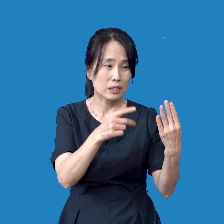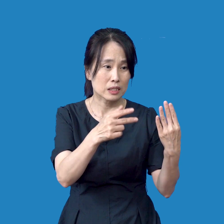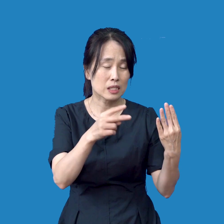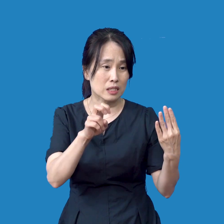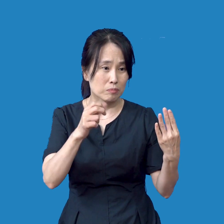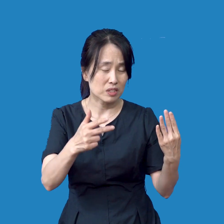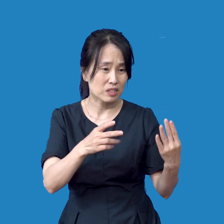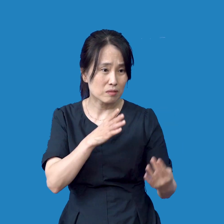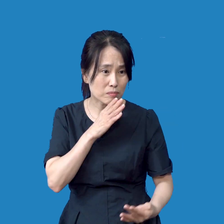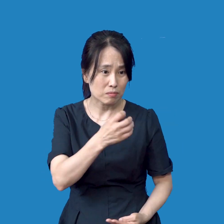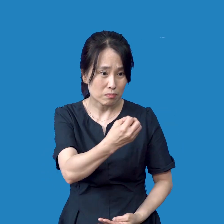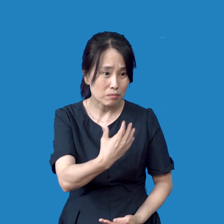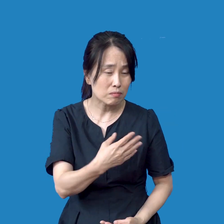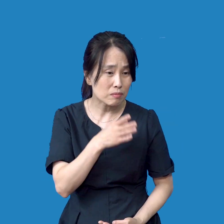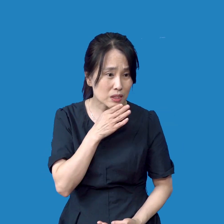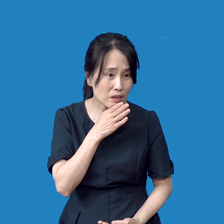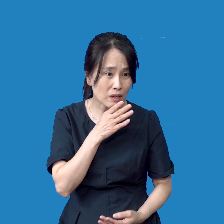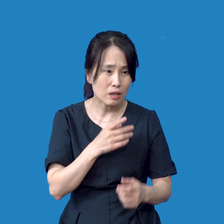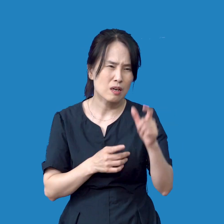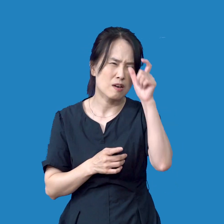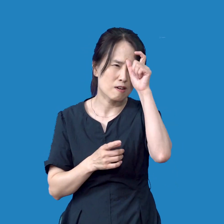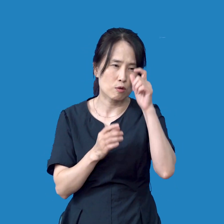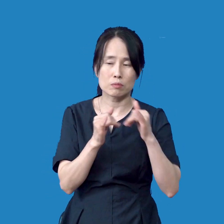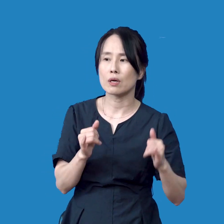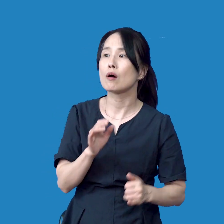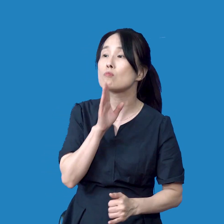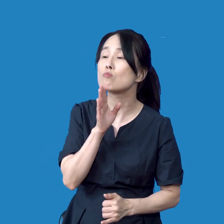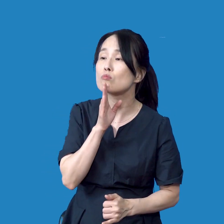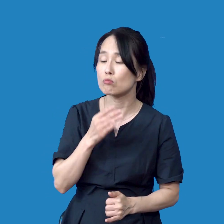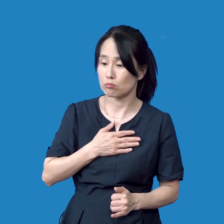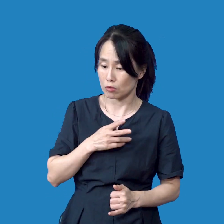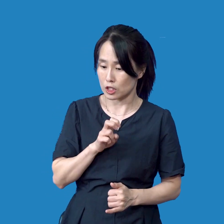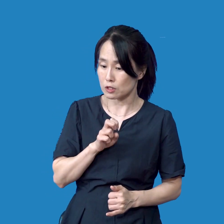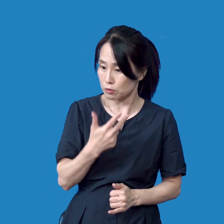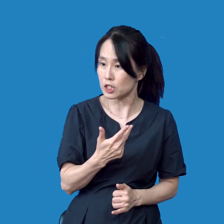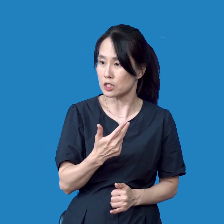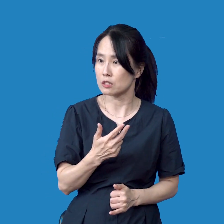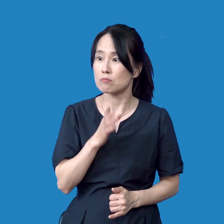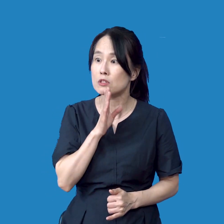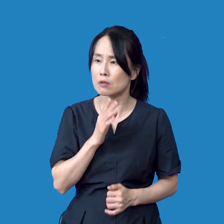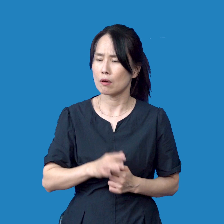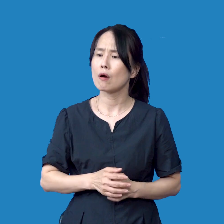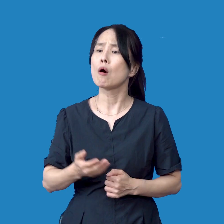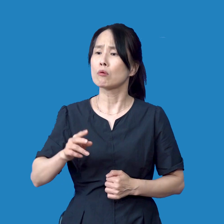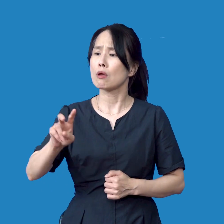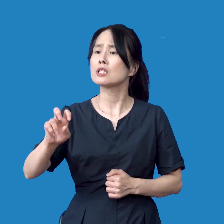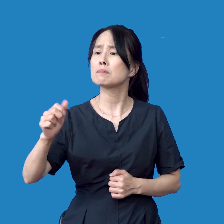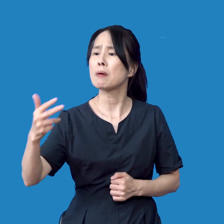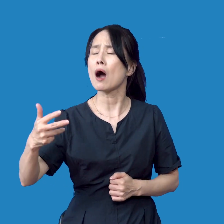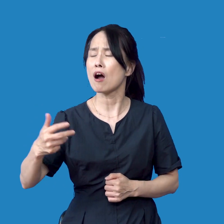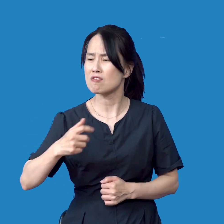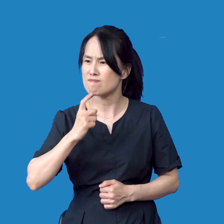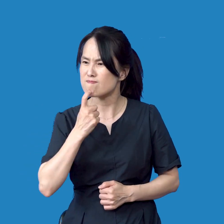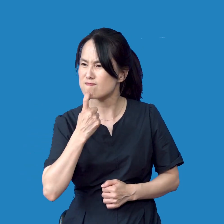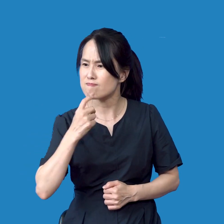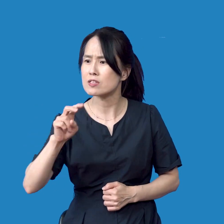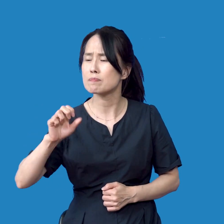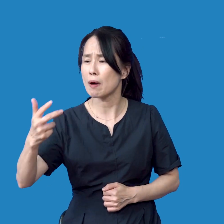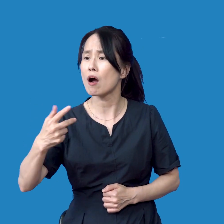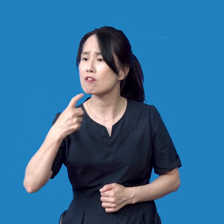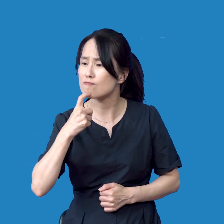27이라고 했느냐? 고집이가 예 원님, 그런데 저놈은 자꾸 28이라고 우기지